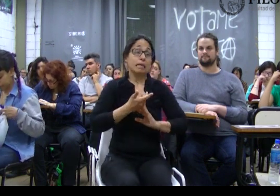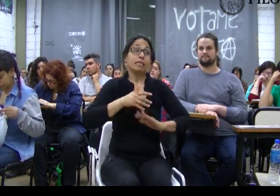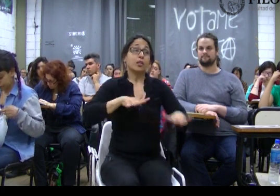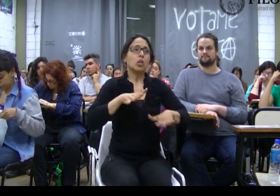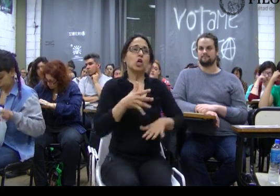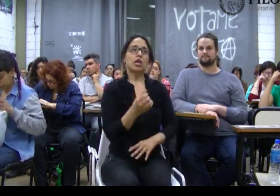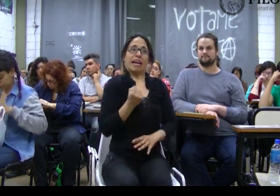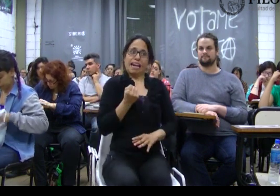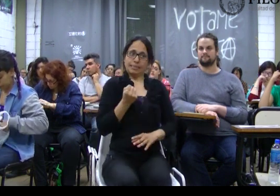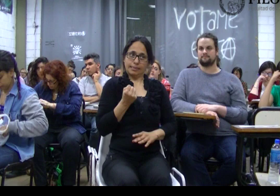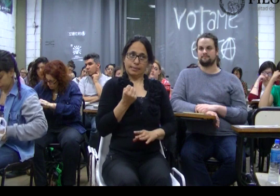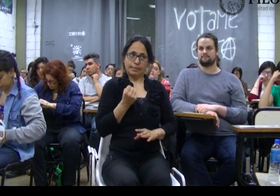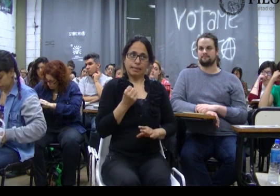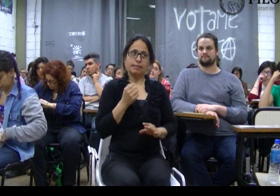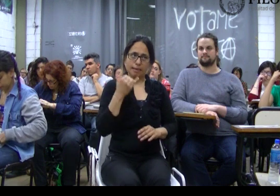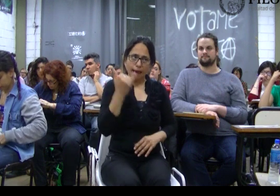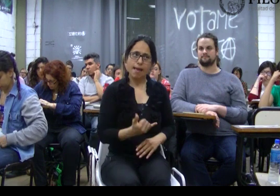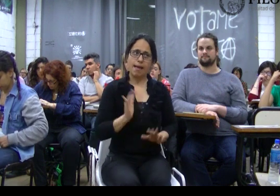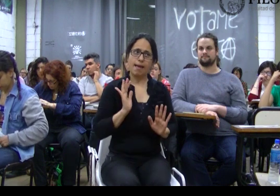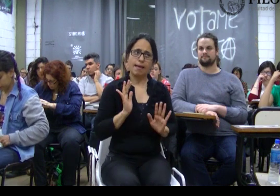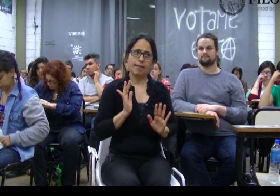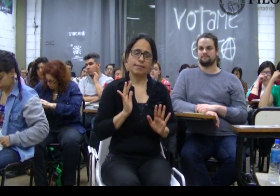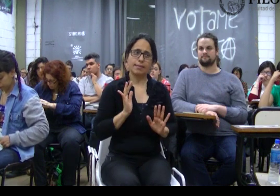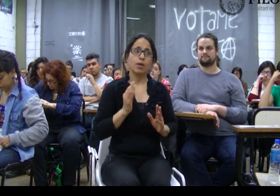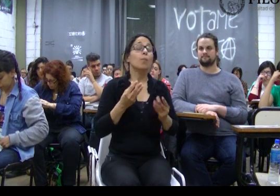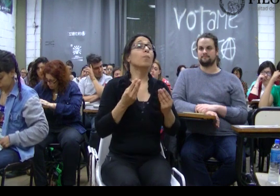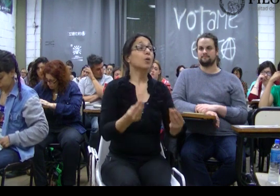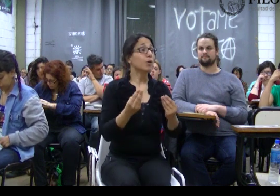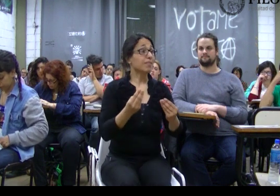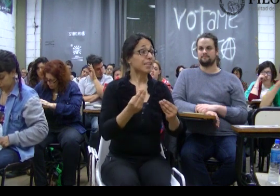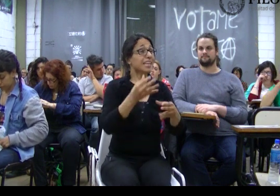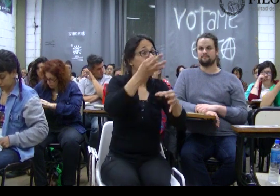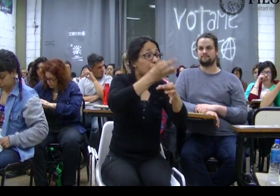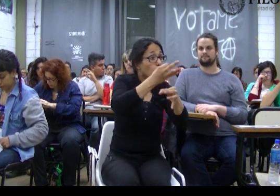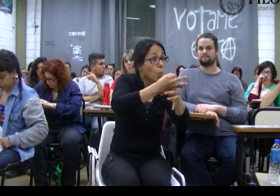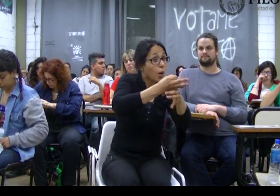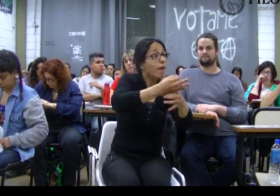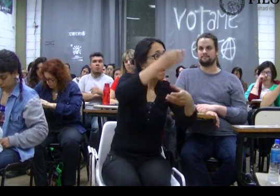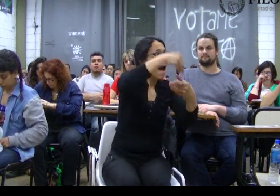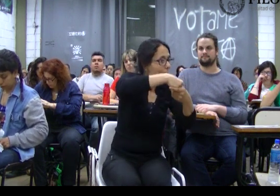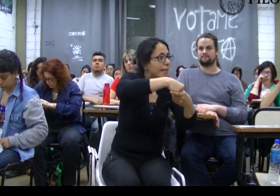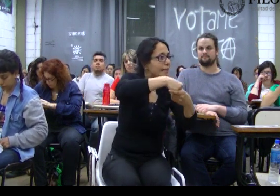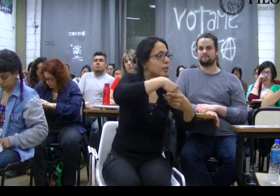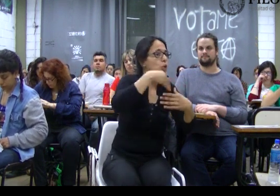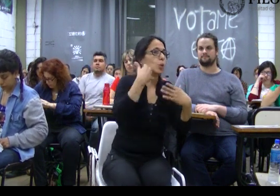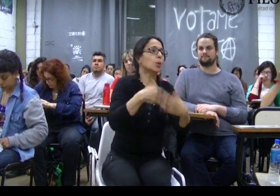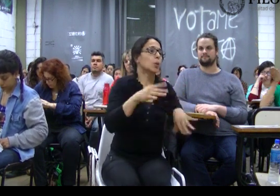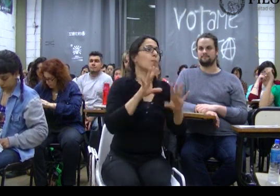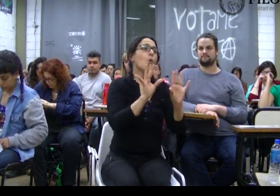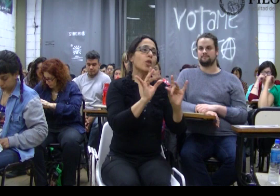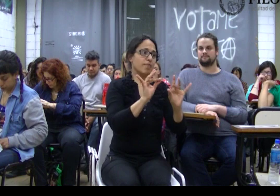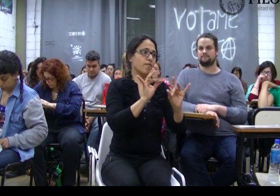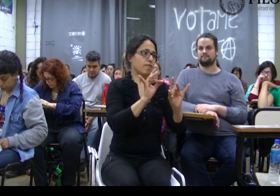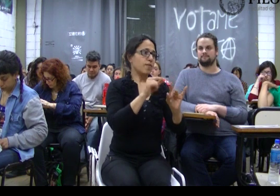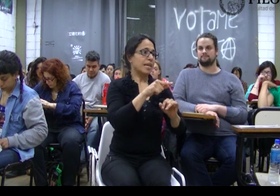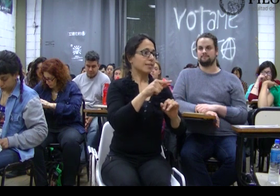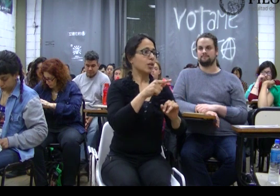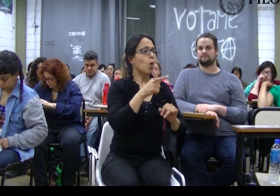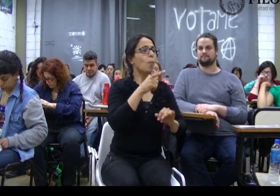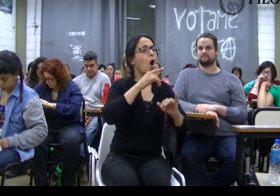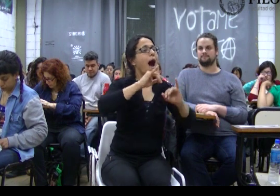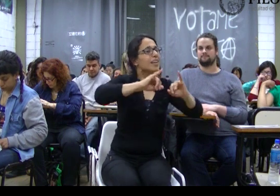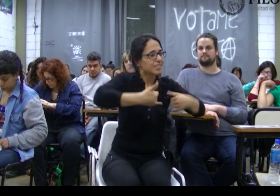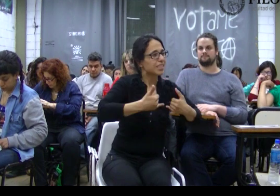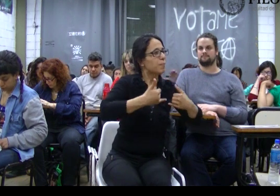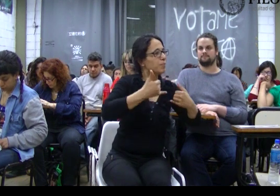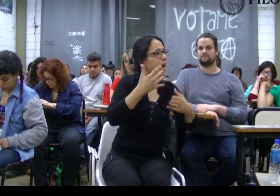primer lugar, porque en las escuelas cuesta mucho que se trabajen estas temáticas, que se